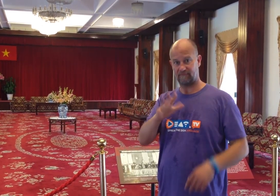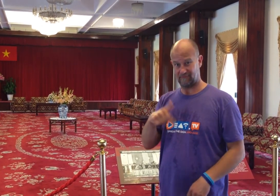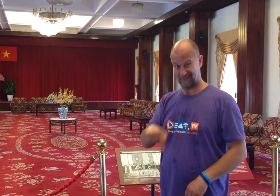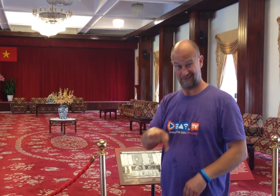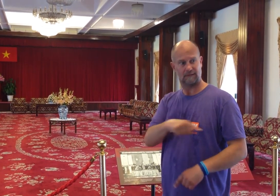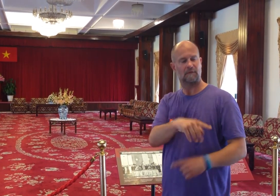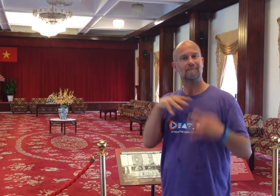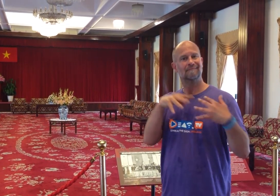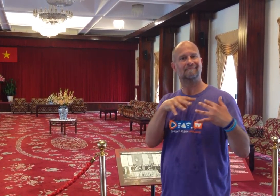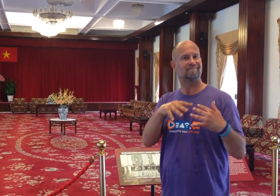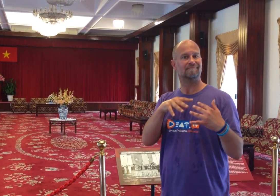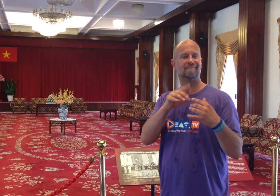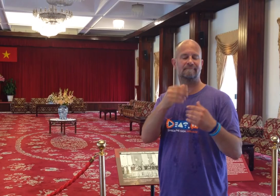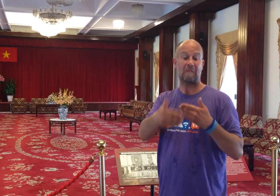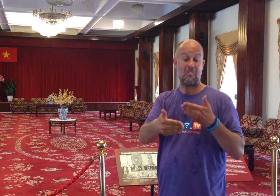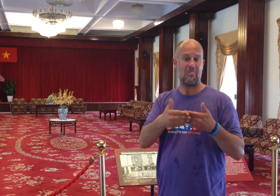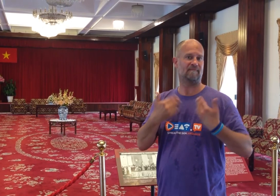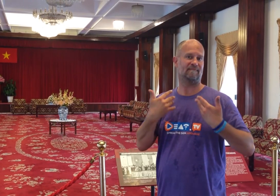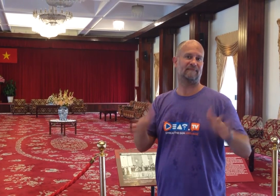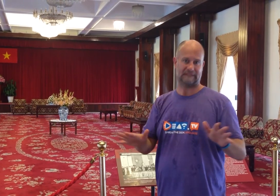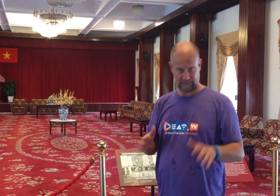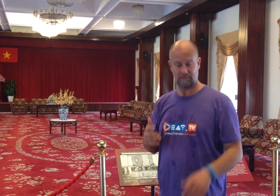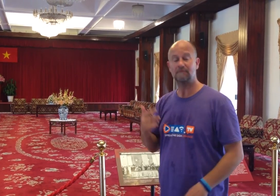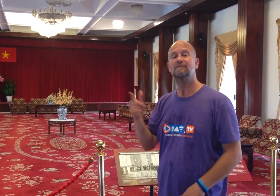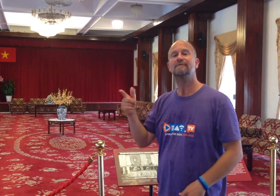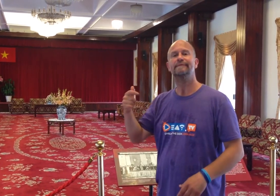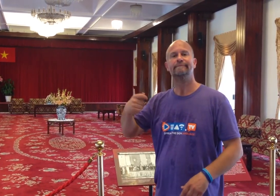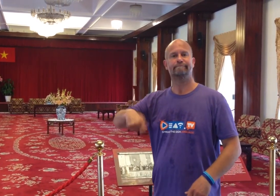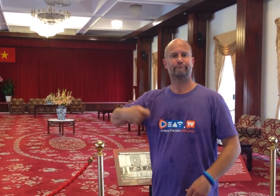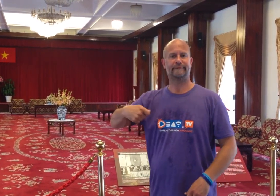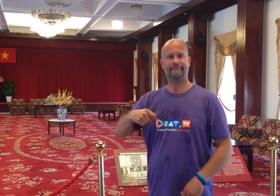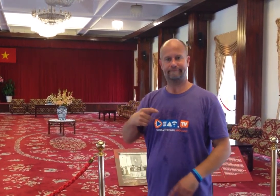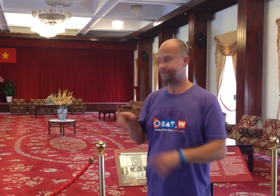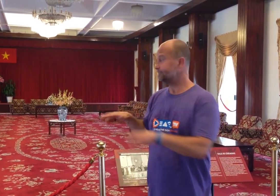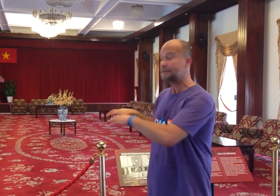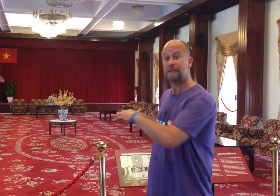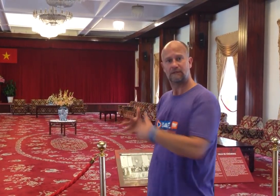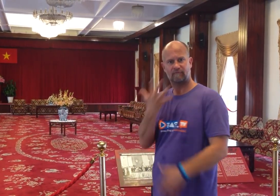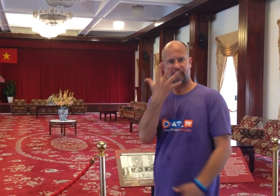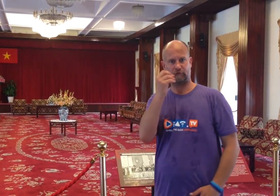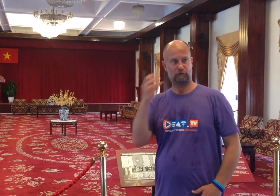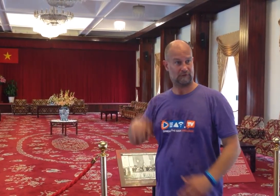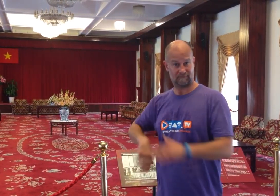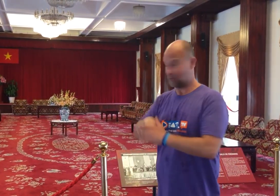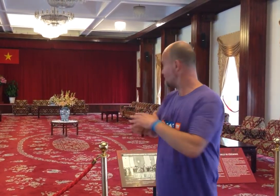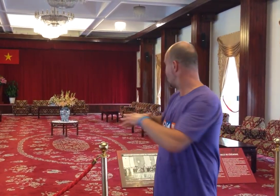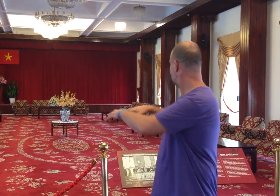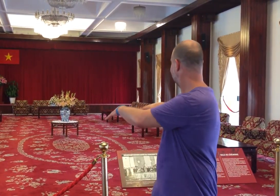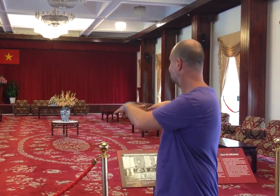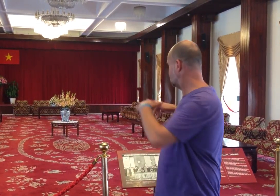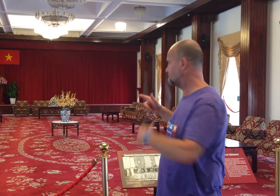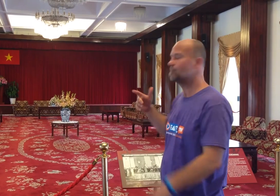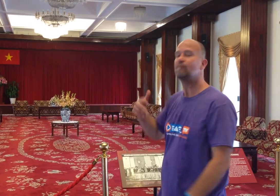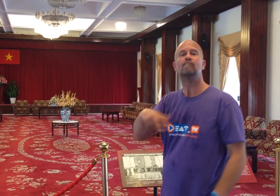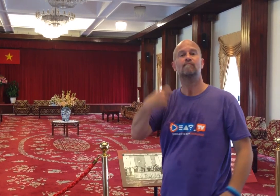beschlossen. Zu Ende des Vietnamkrieges saßen hier etwa 50 Politiker und der damalige Präsident schmiss einfach